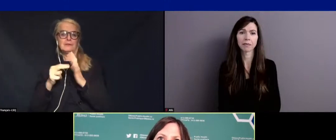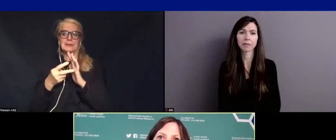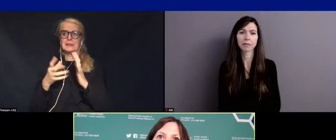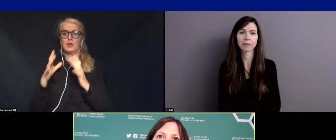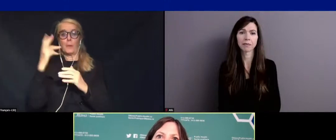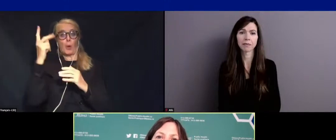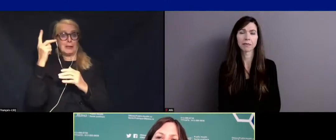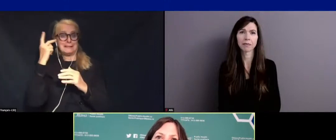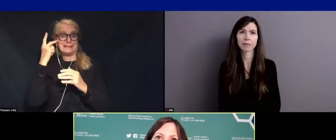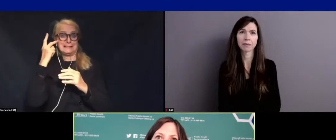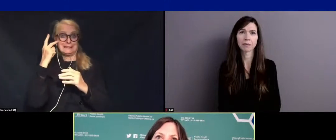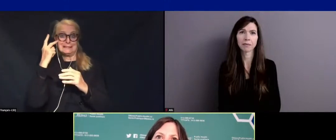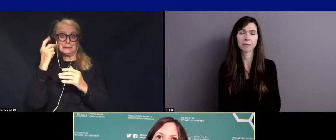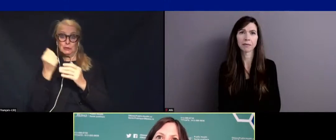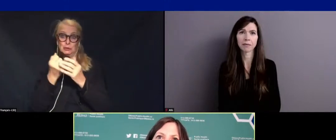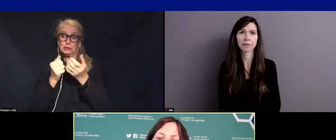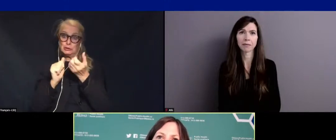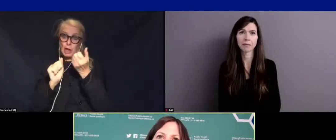ont changé, comme le